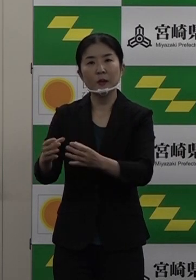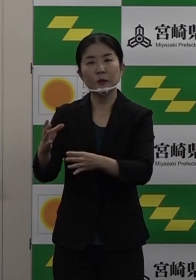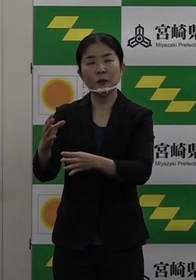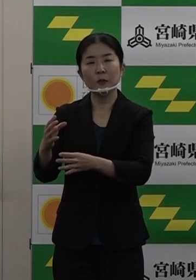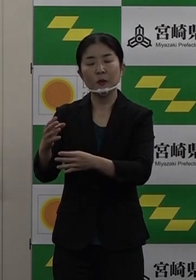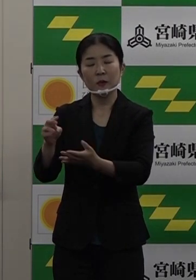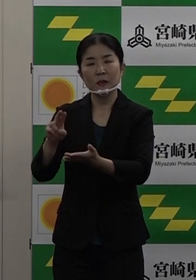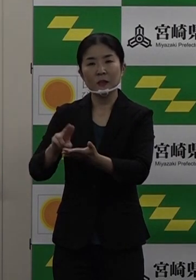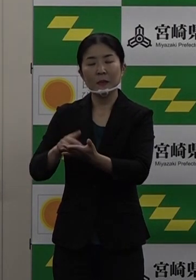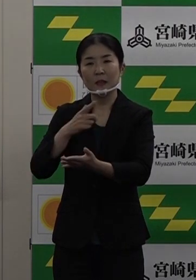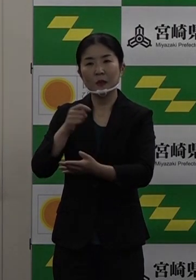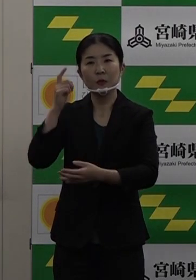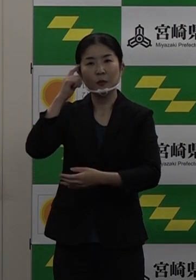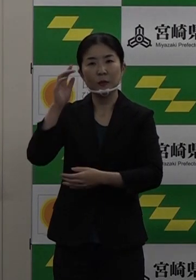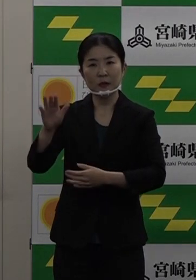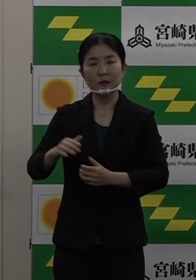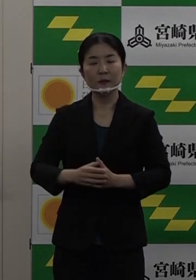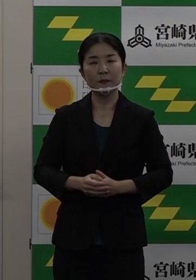はい、